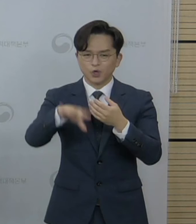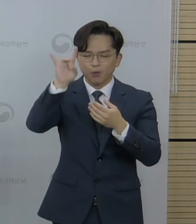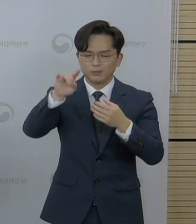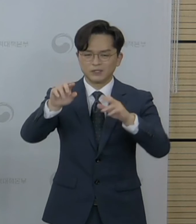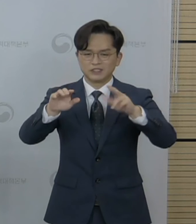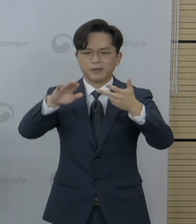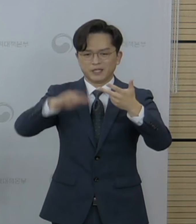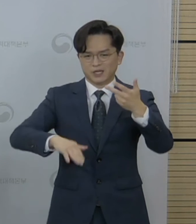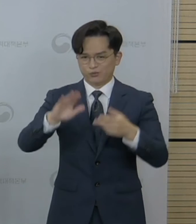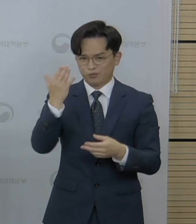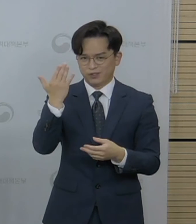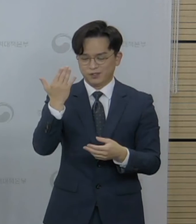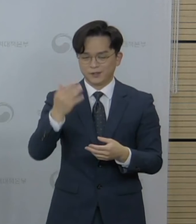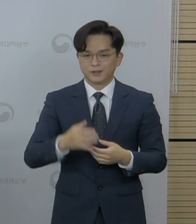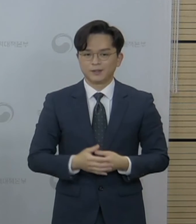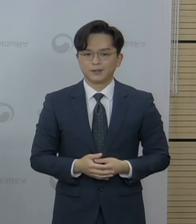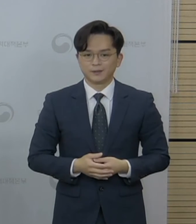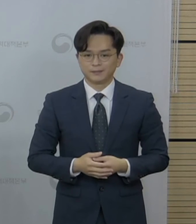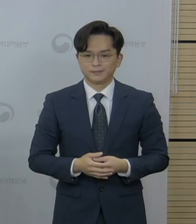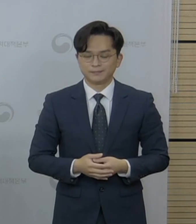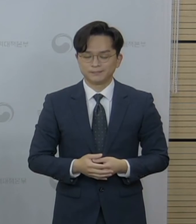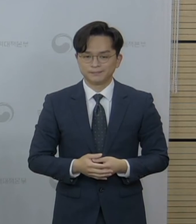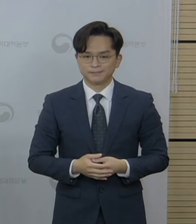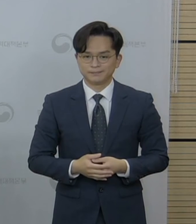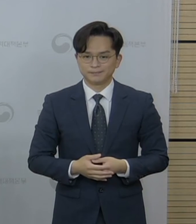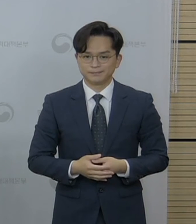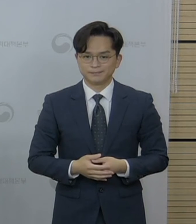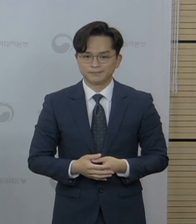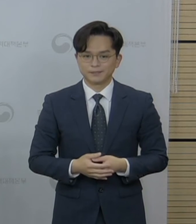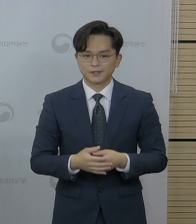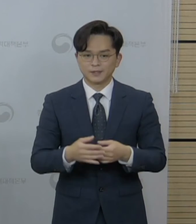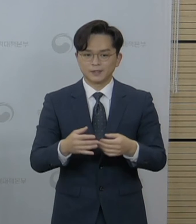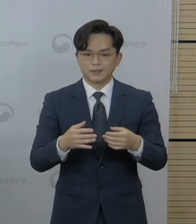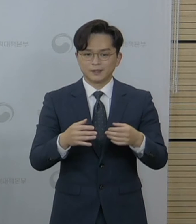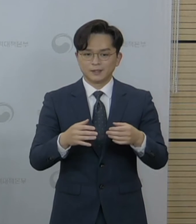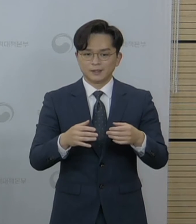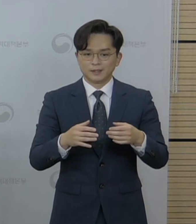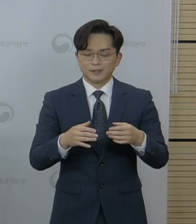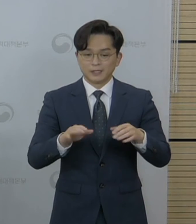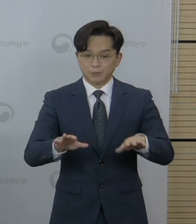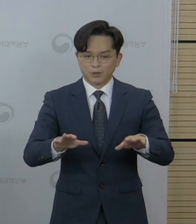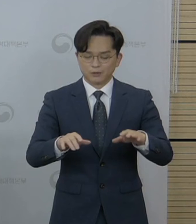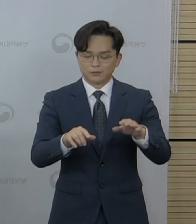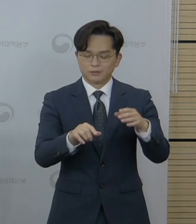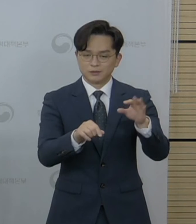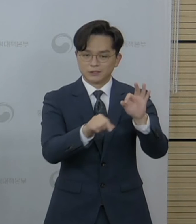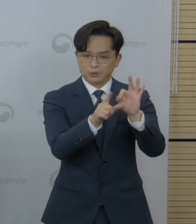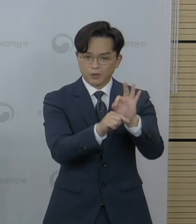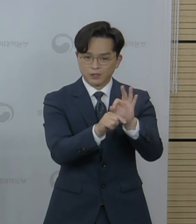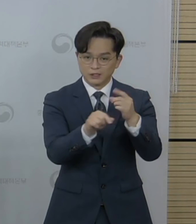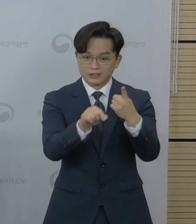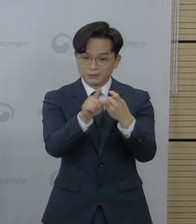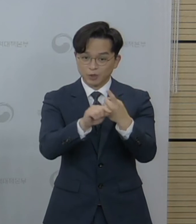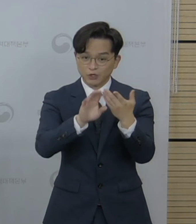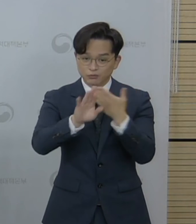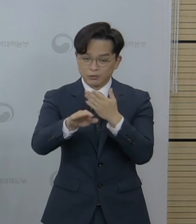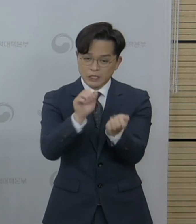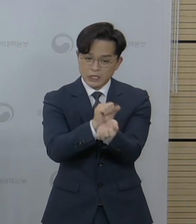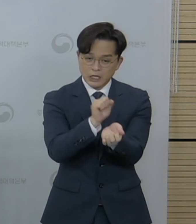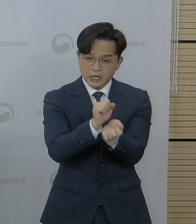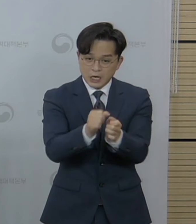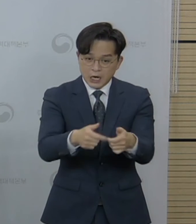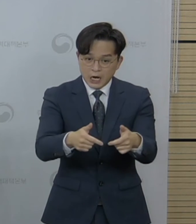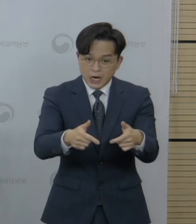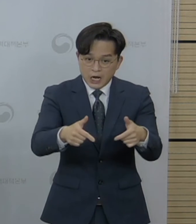21년 첫주 발생에 대해서 말씀드리면 3차 유행에서 처음으로 확인된 감소 추세를 보였다고 말씀드릴